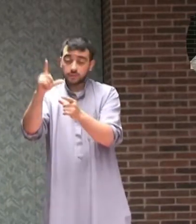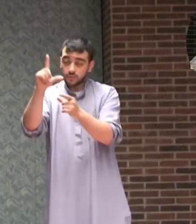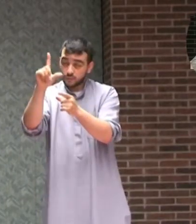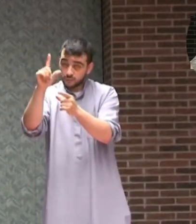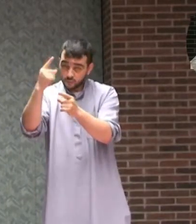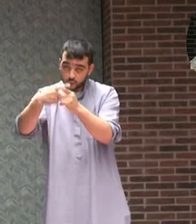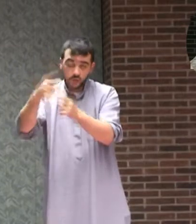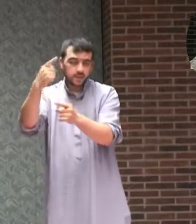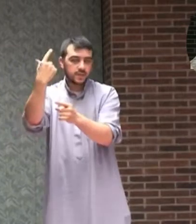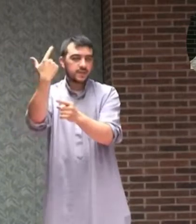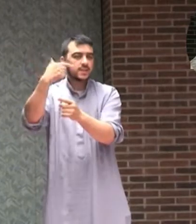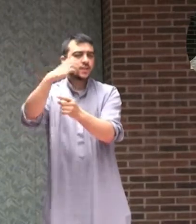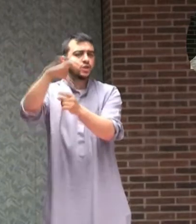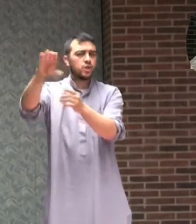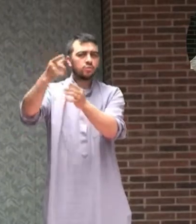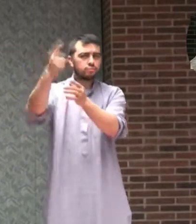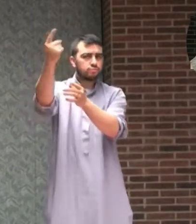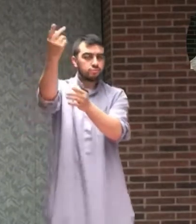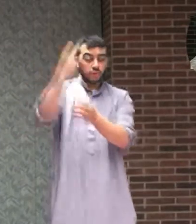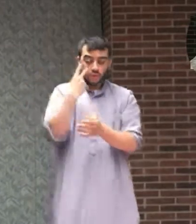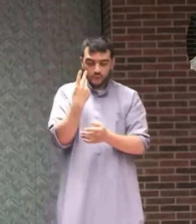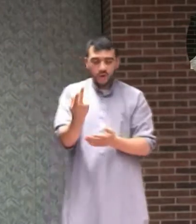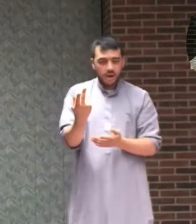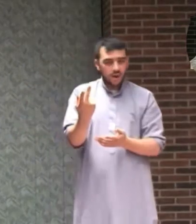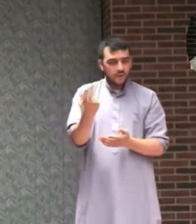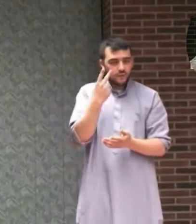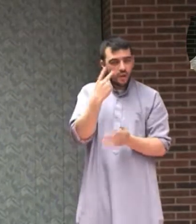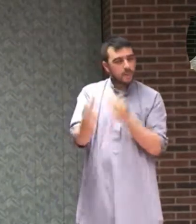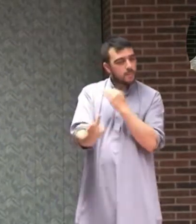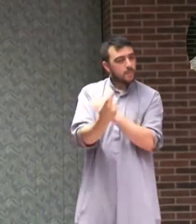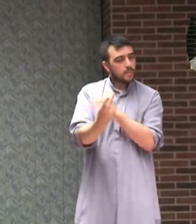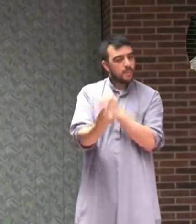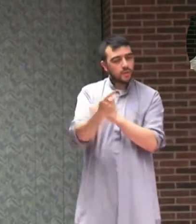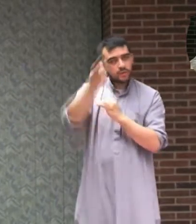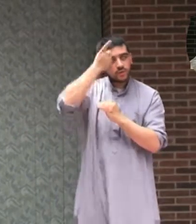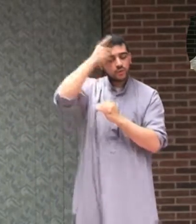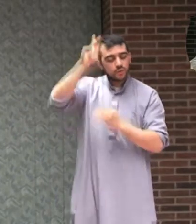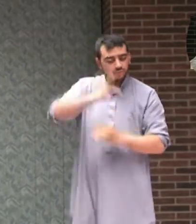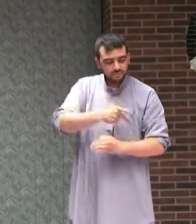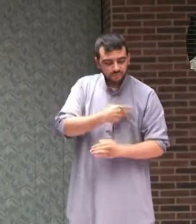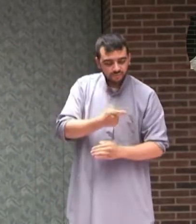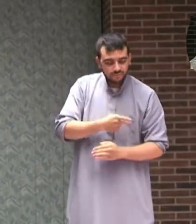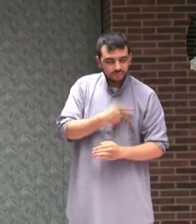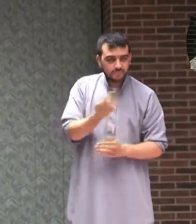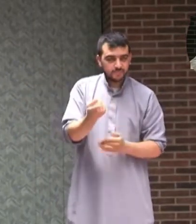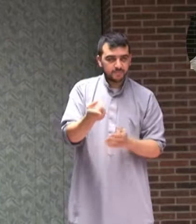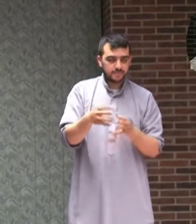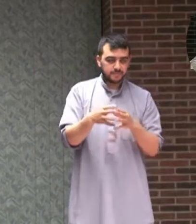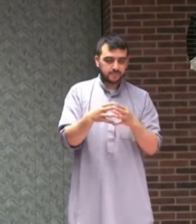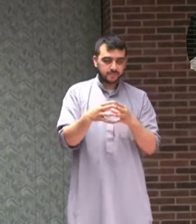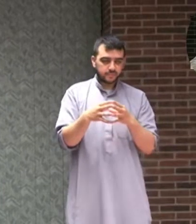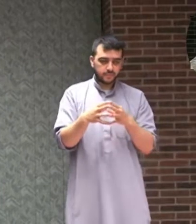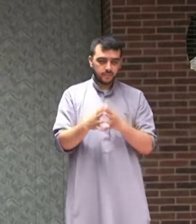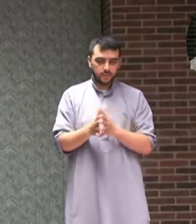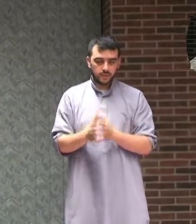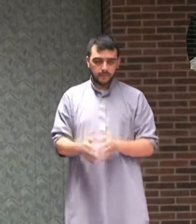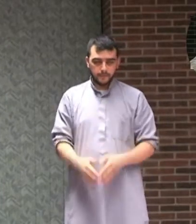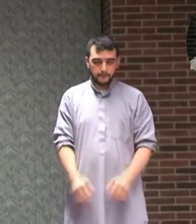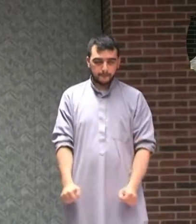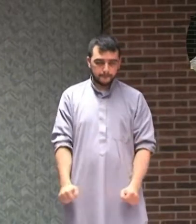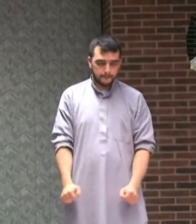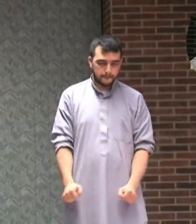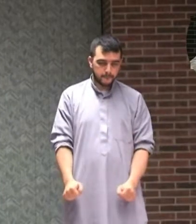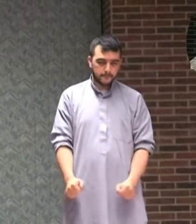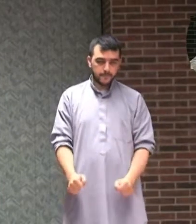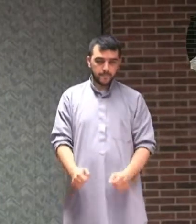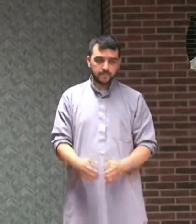Il y a sans aucun doute là la preuve de cette miséricorde qu'Allah subhanahu wa ta'ala ou dont Allah subhanahu wa ta'ala nous fait part.